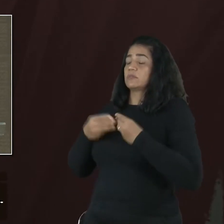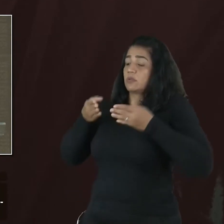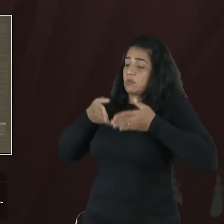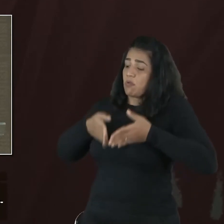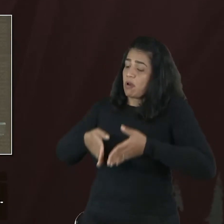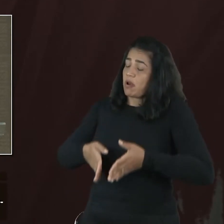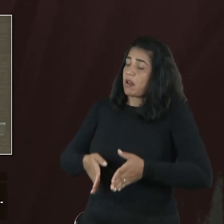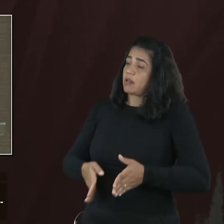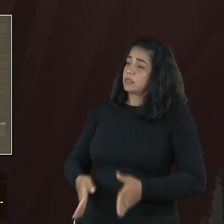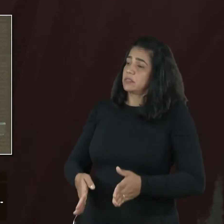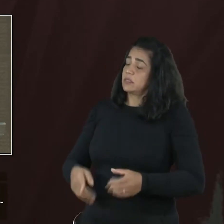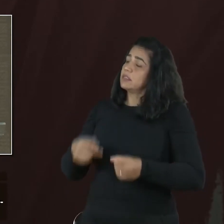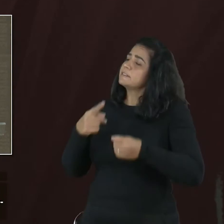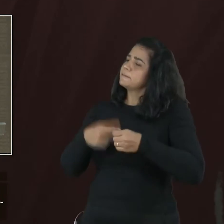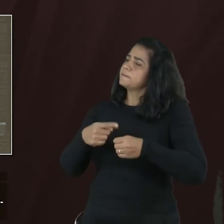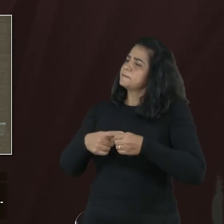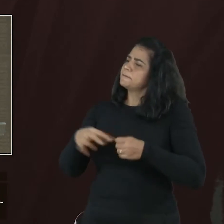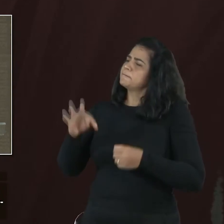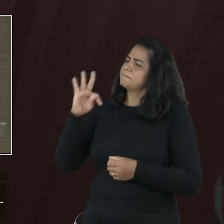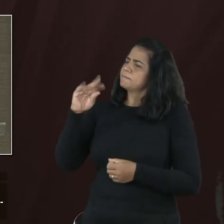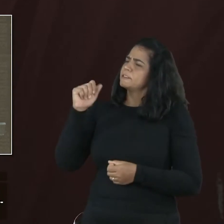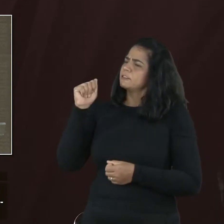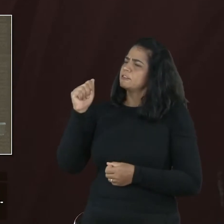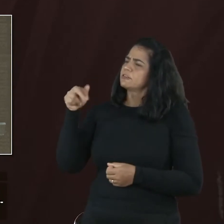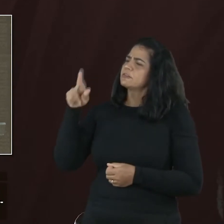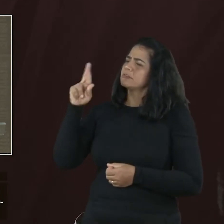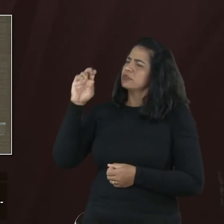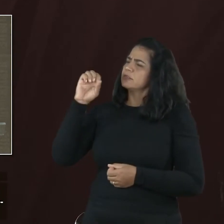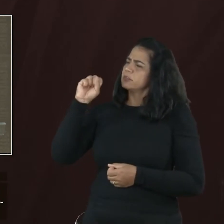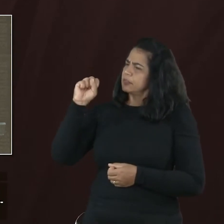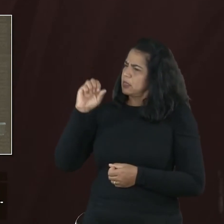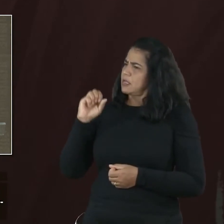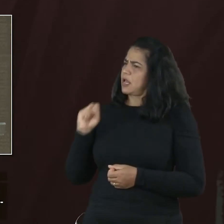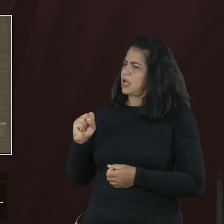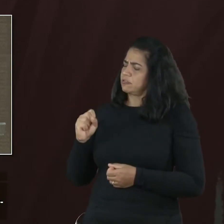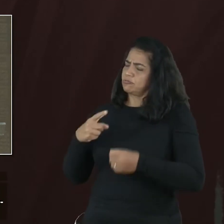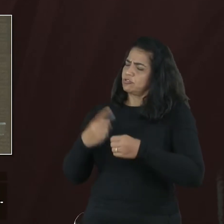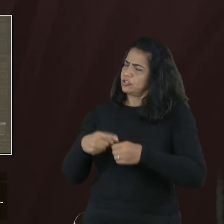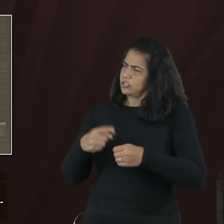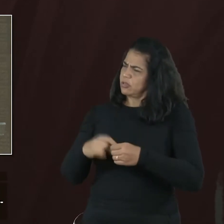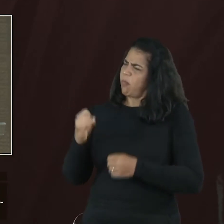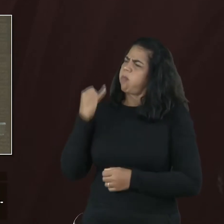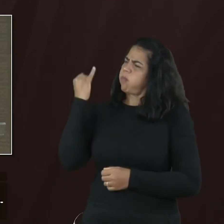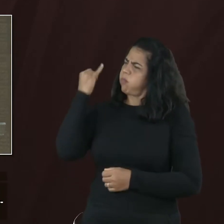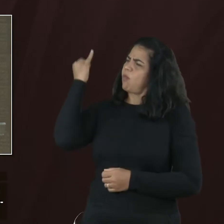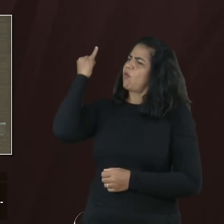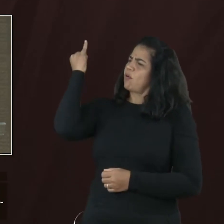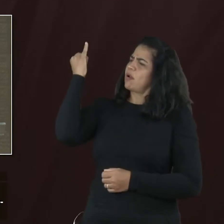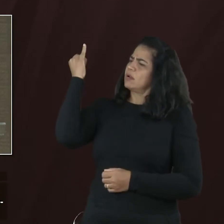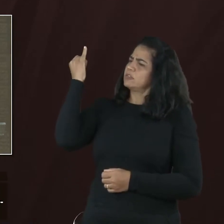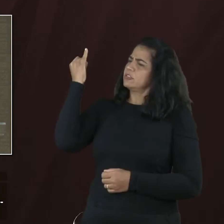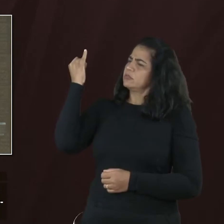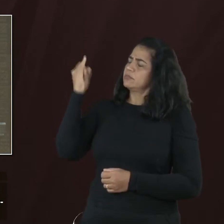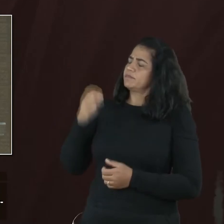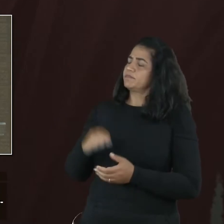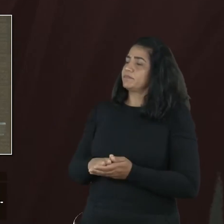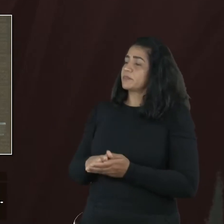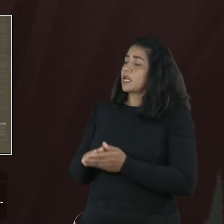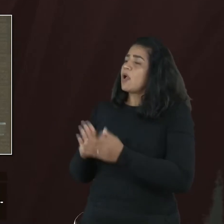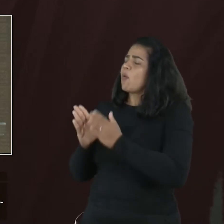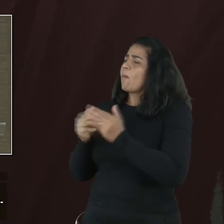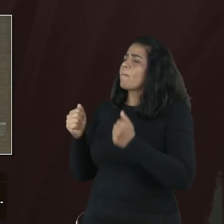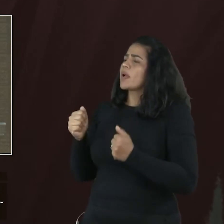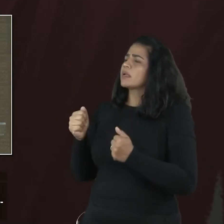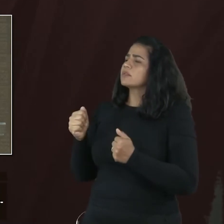natural de Tarso, cidade não insignificante da Cilícia. Rogo-te que me permitas falar